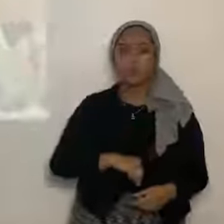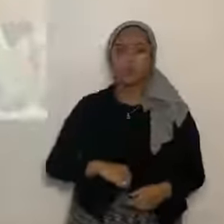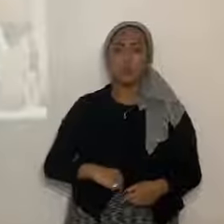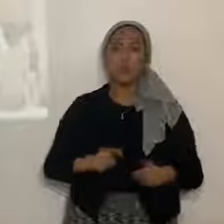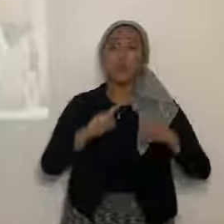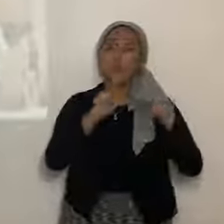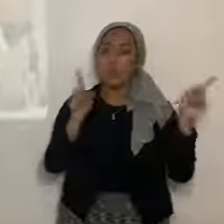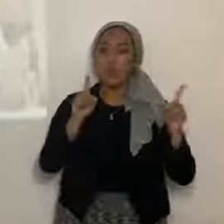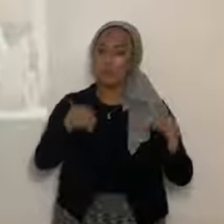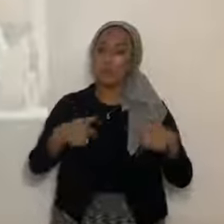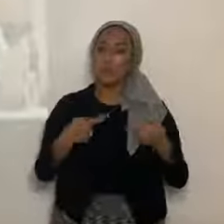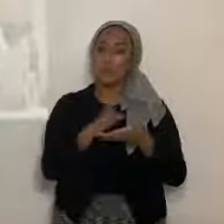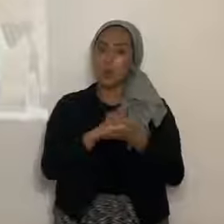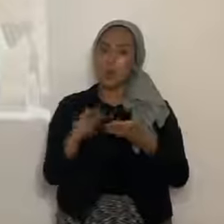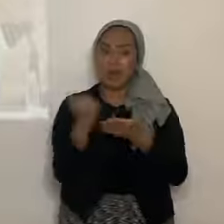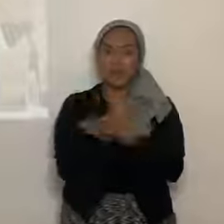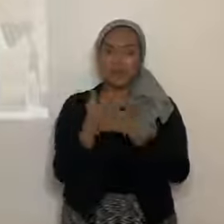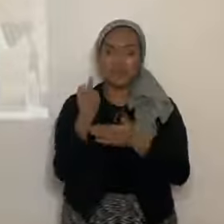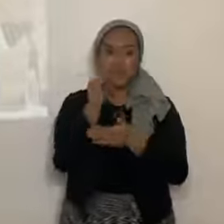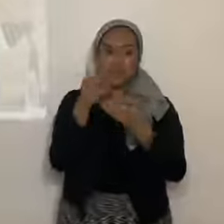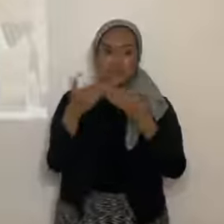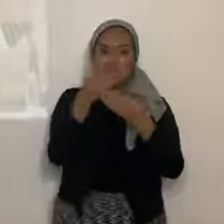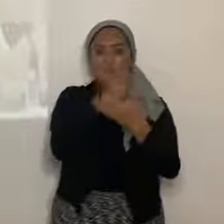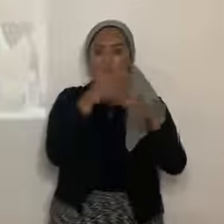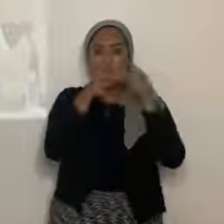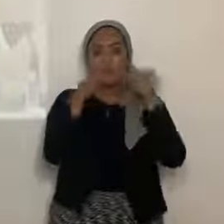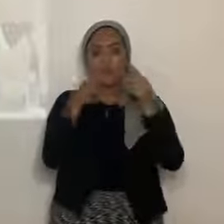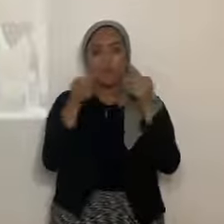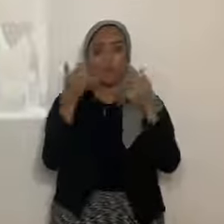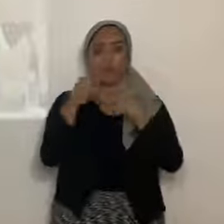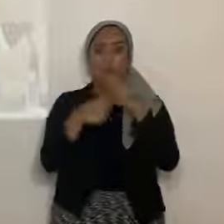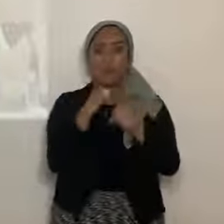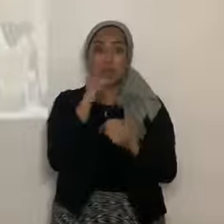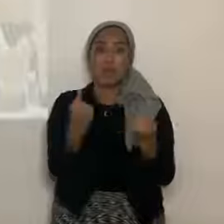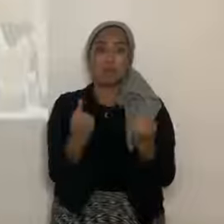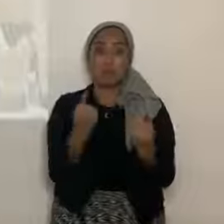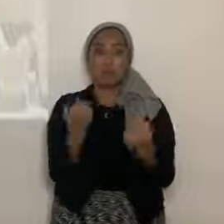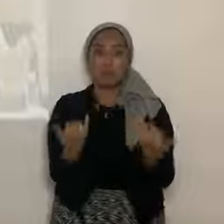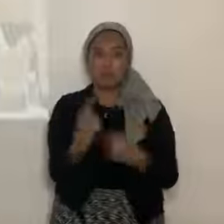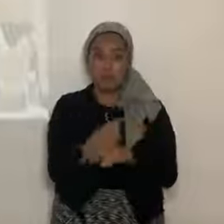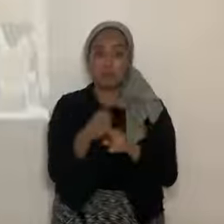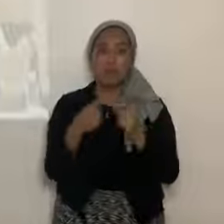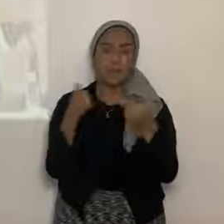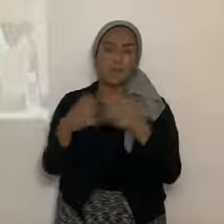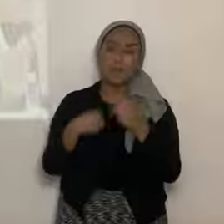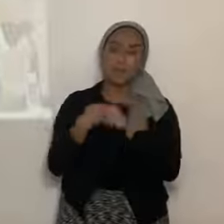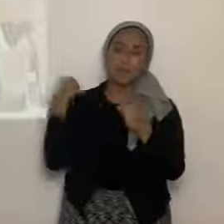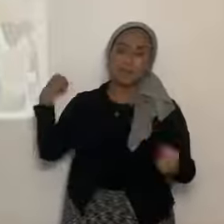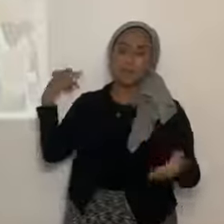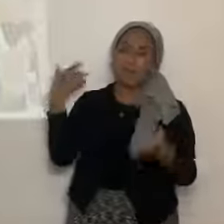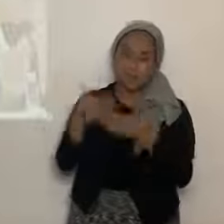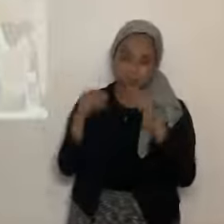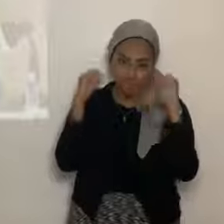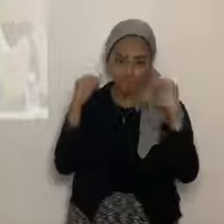estando en santidad de todo lo que ya hemos ministrado por tantos años, no nada más hoy. Atención, este